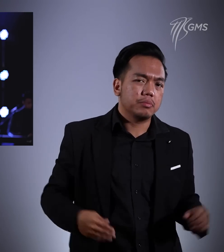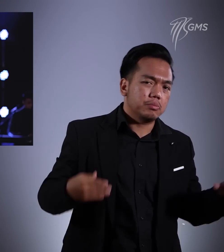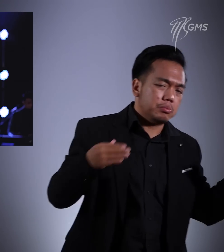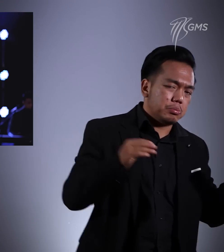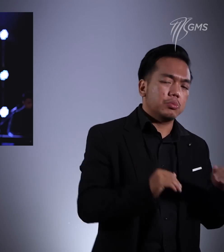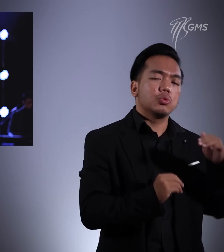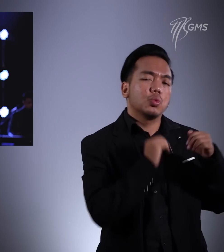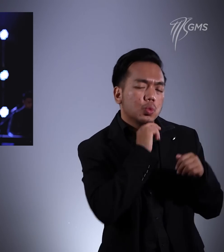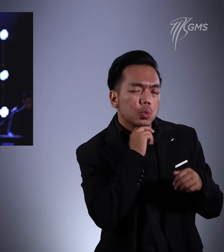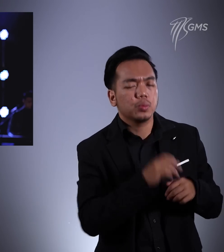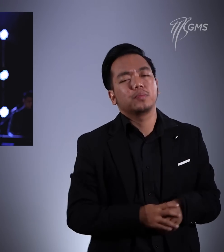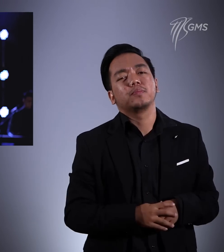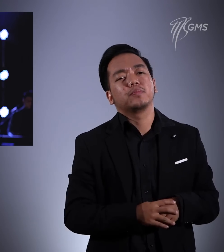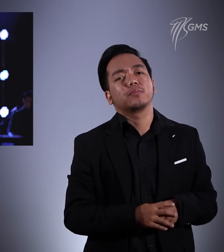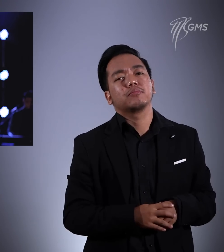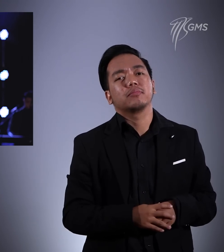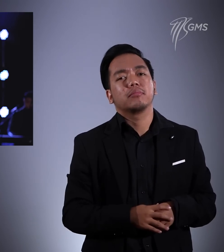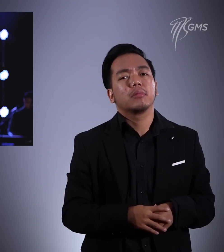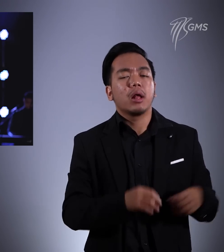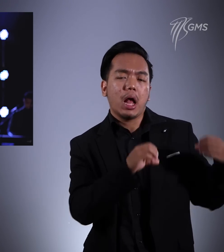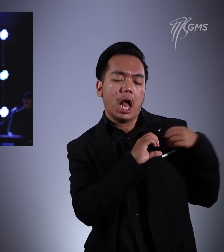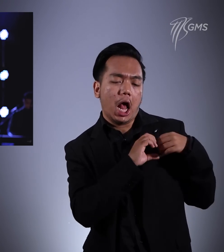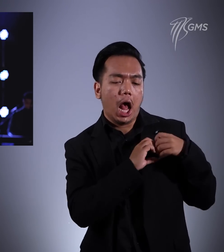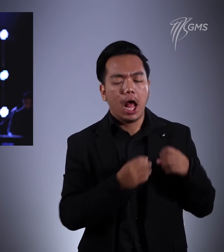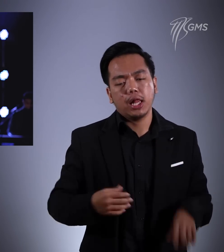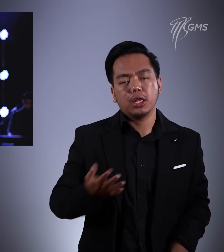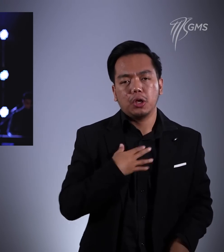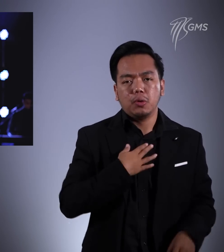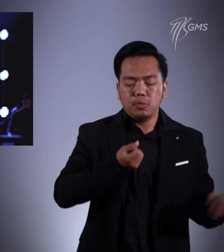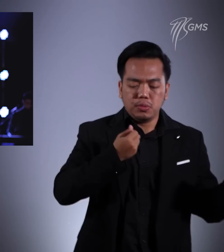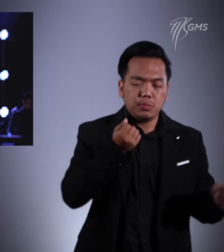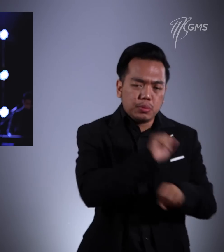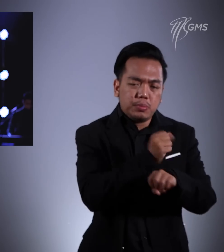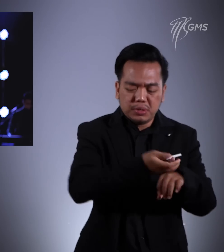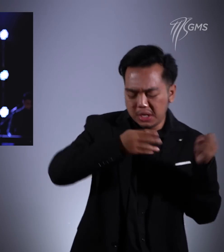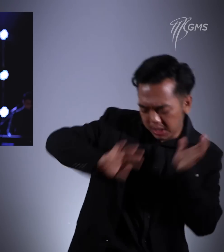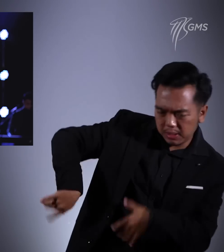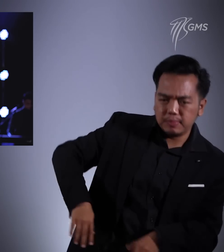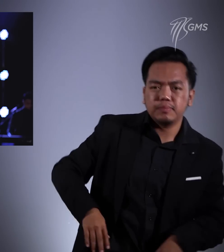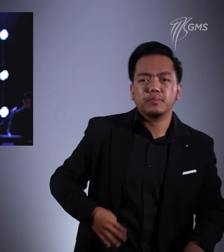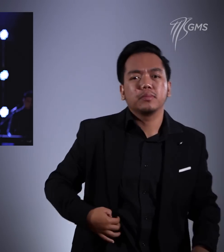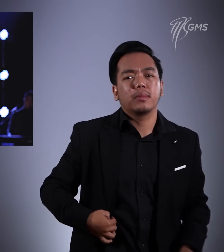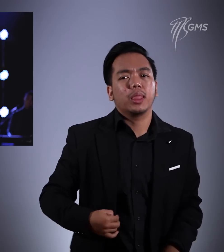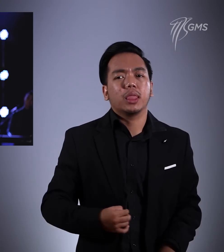Hidup boleh lockdown, hati batinku bisa habis lenyap. Gunung batuku, my relationship with you, tidak bisa lockdown.